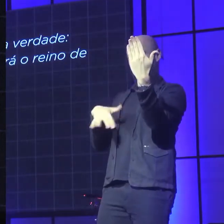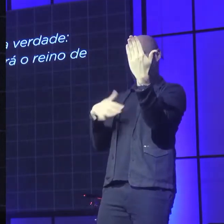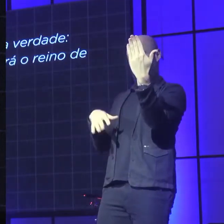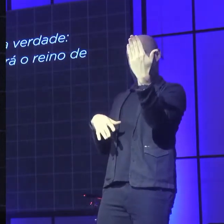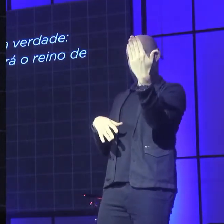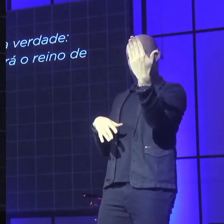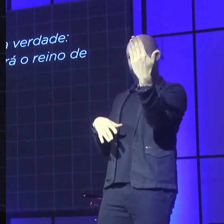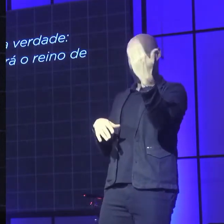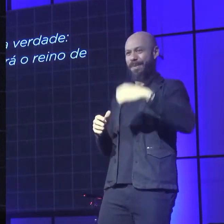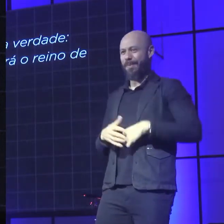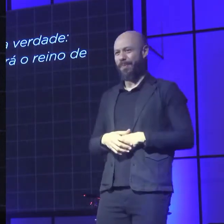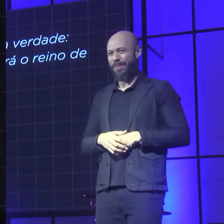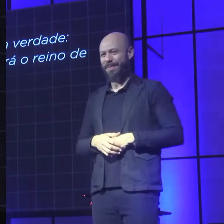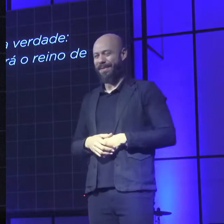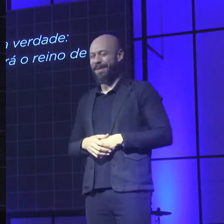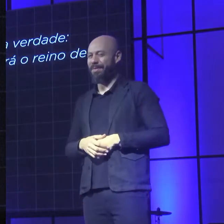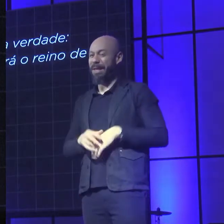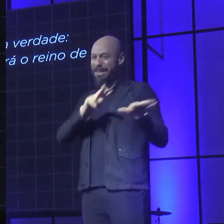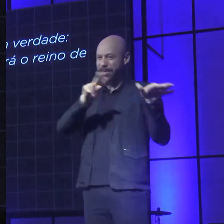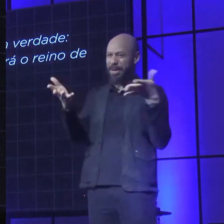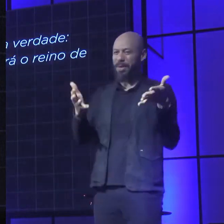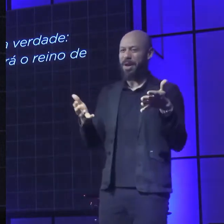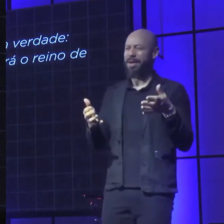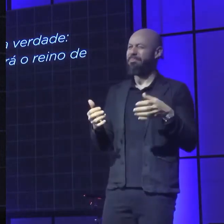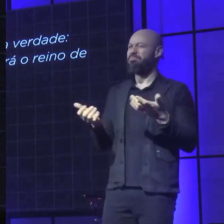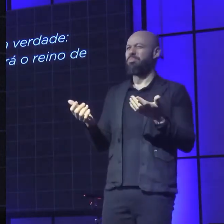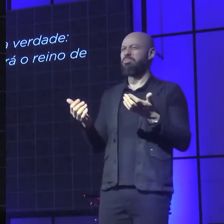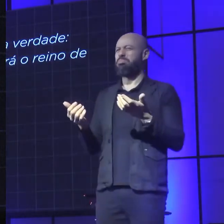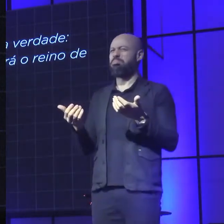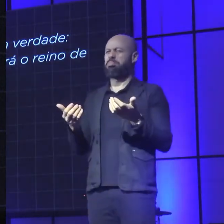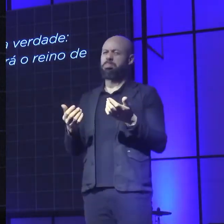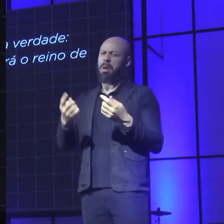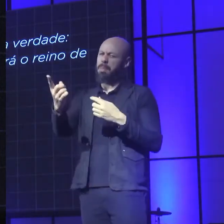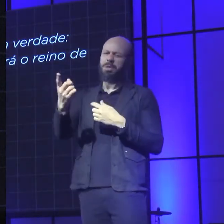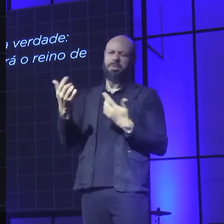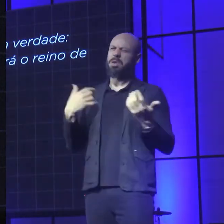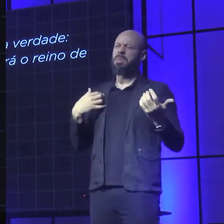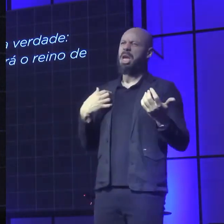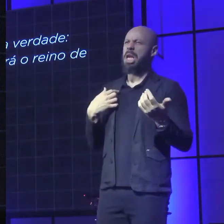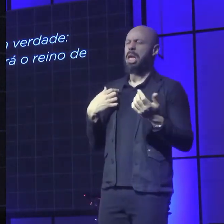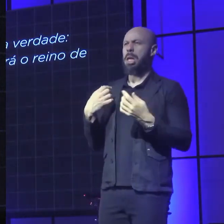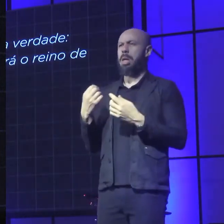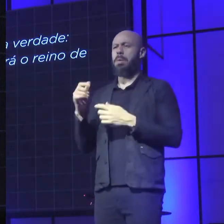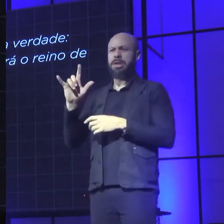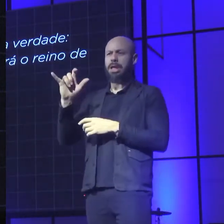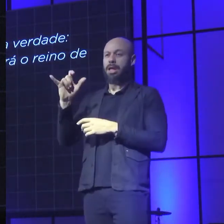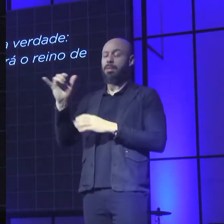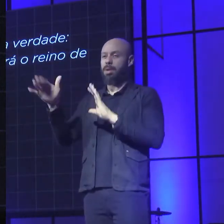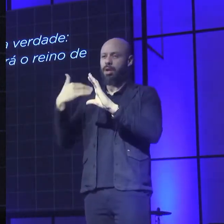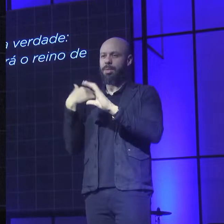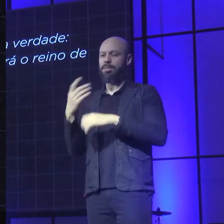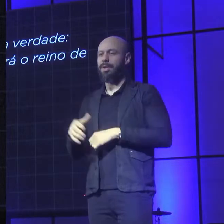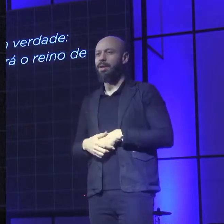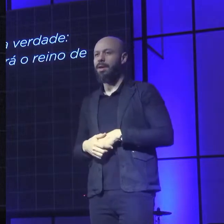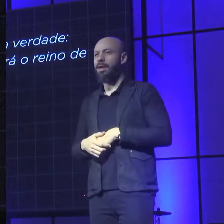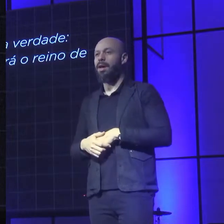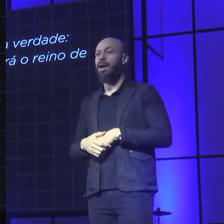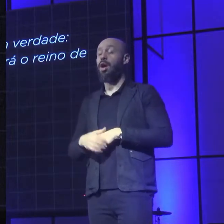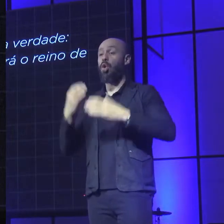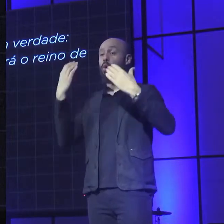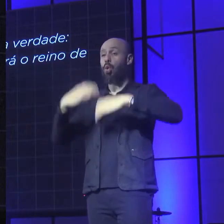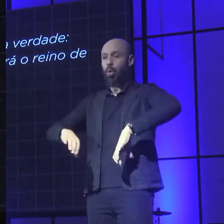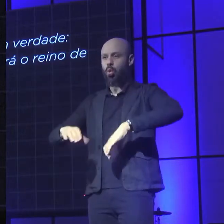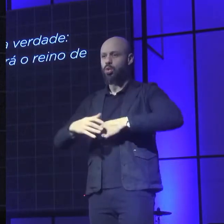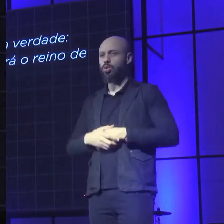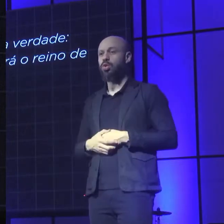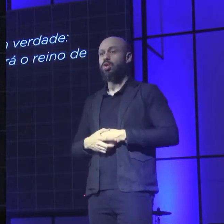essa semana alguém me mandou um negocinho do Instagram, de um concurso, se eu não me engano, em Blumenau. Concurso do maior nariz,